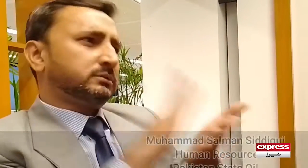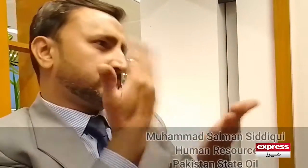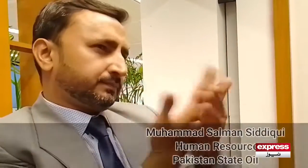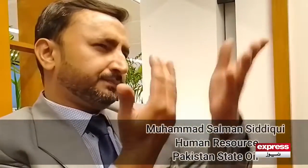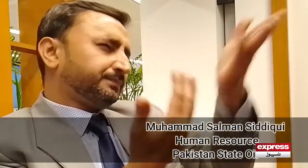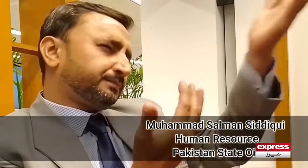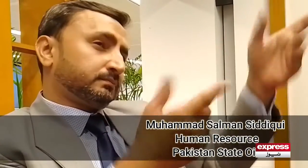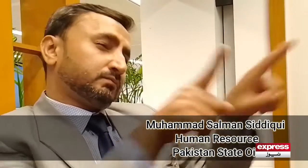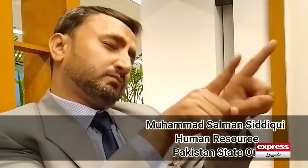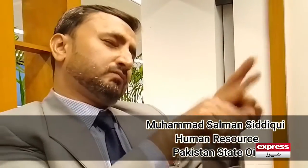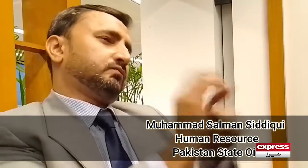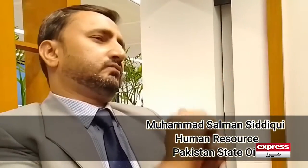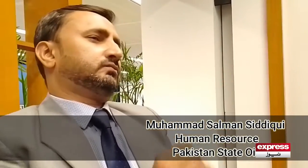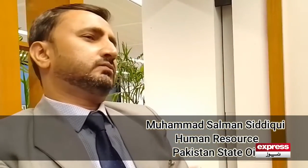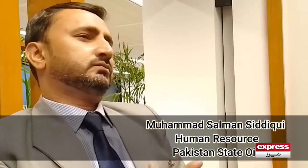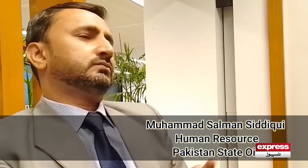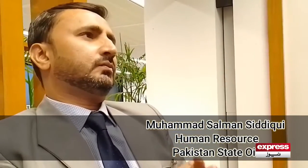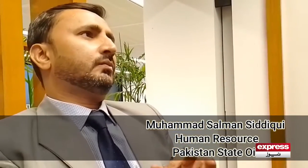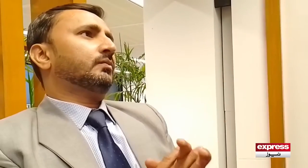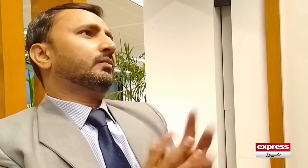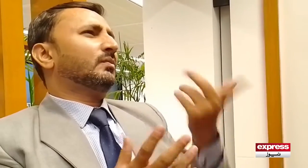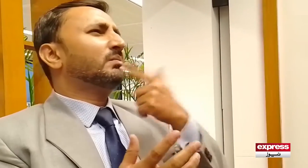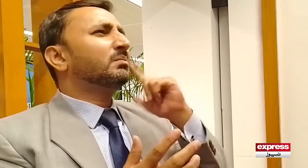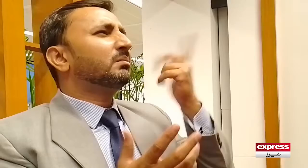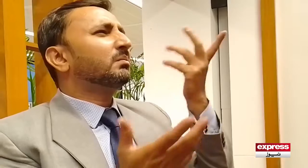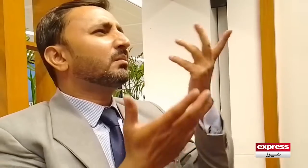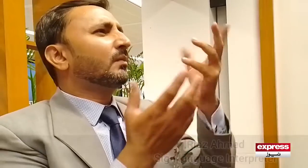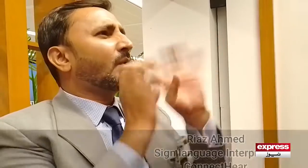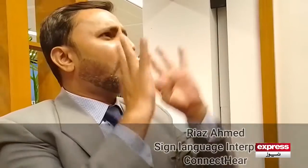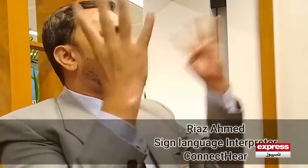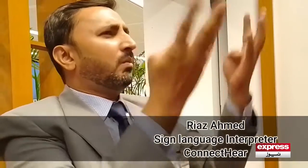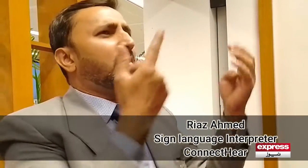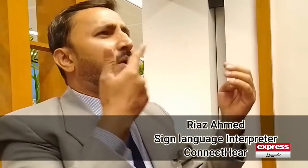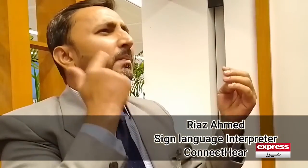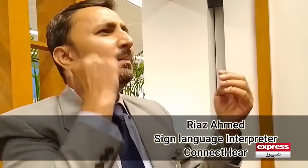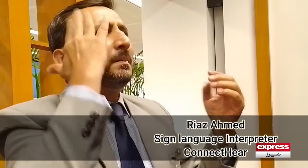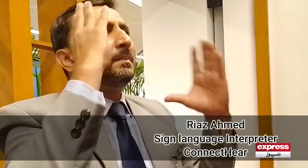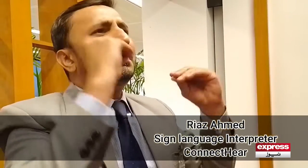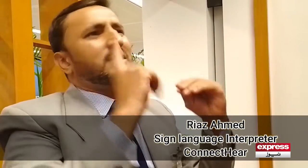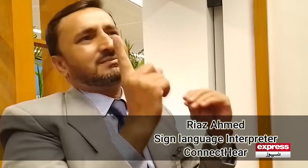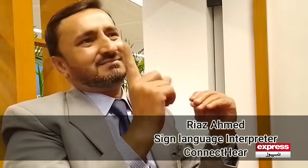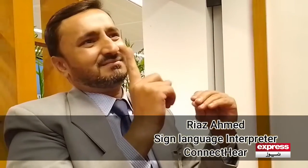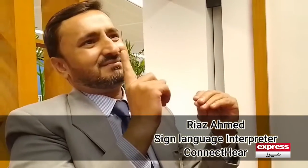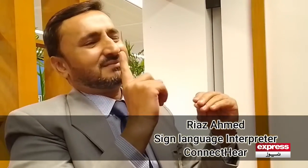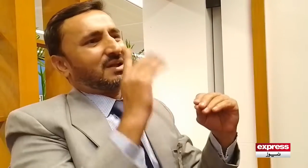और मैं चाहूँगा कि सारी स्पेशली गवर्नमेंट हो या पाकिस्तान में जितने भी इदारे हैं जो काम कर रहे हैं, जिन वर्क प्लेसेज हैं, वहाँ